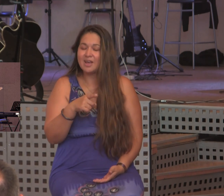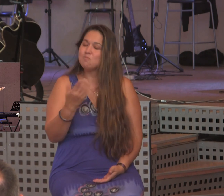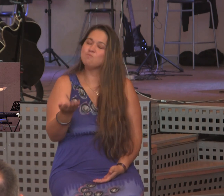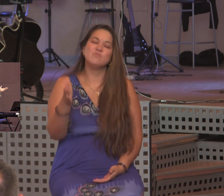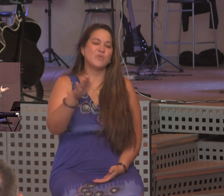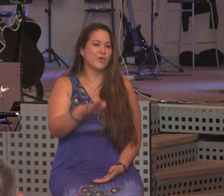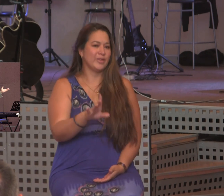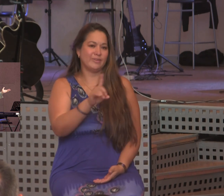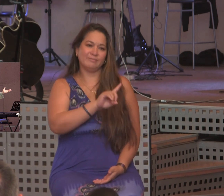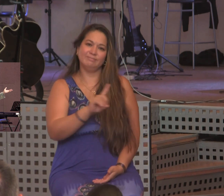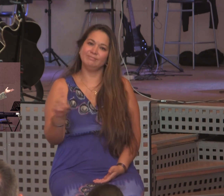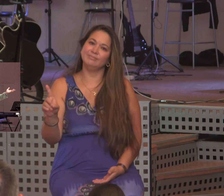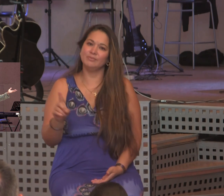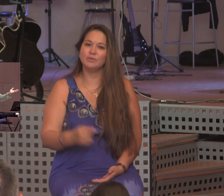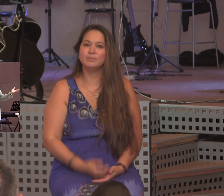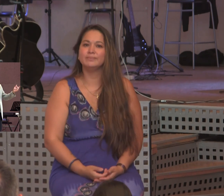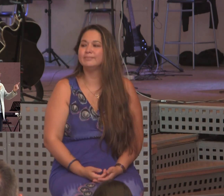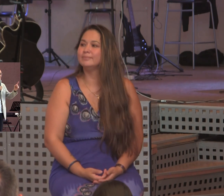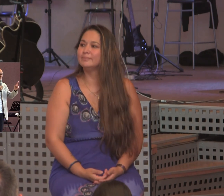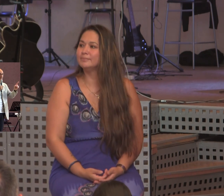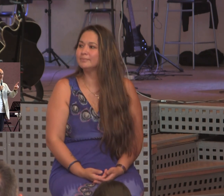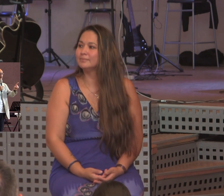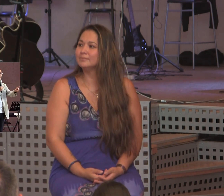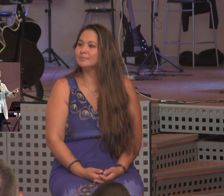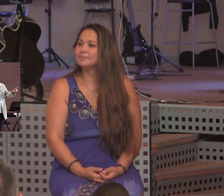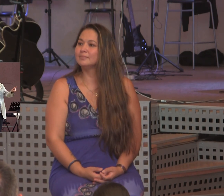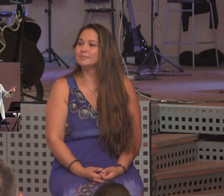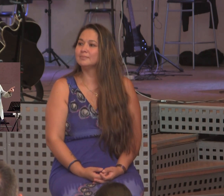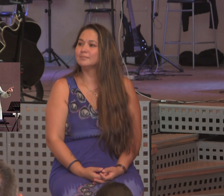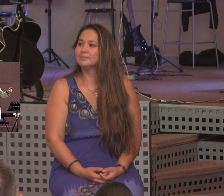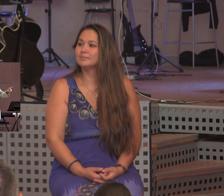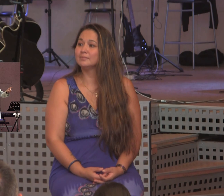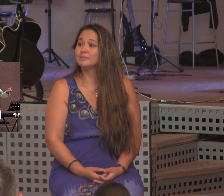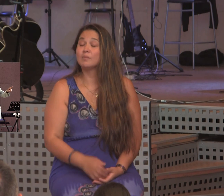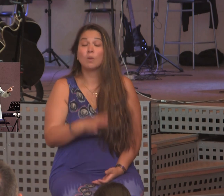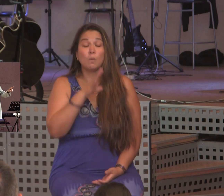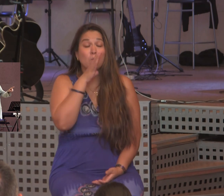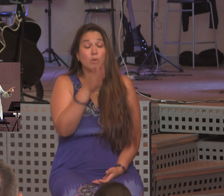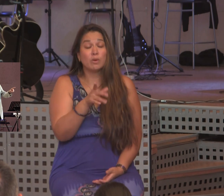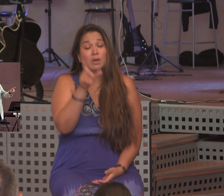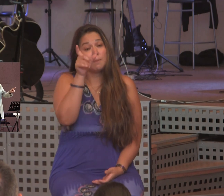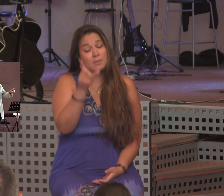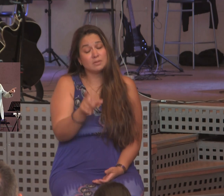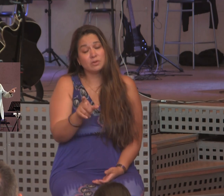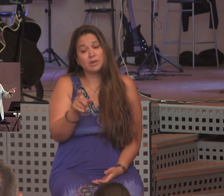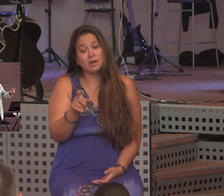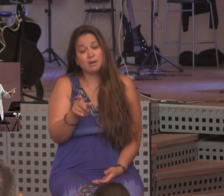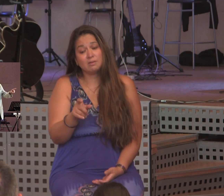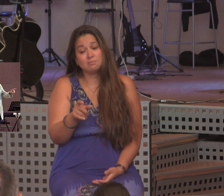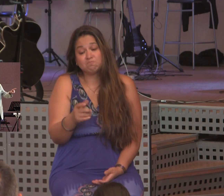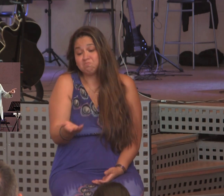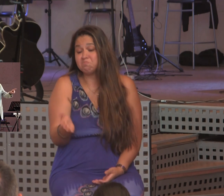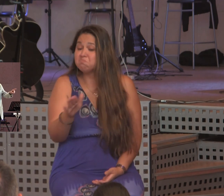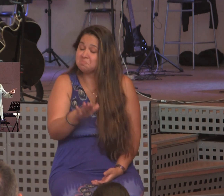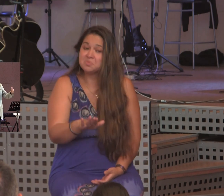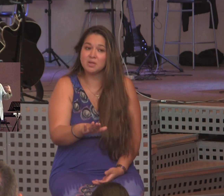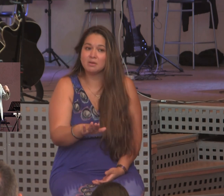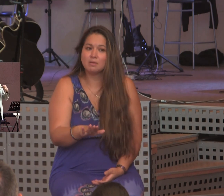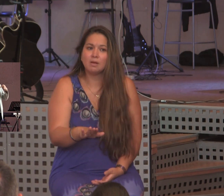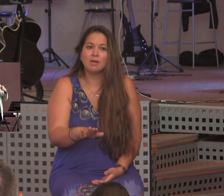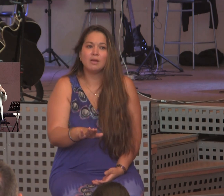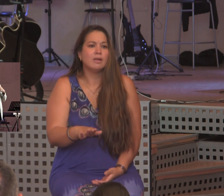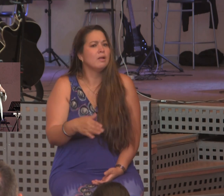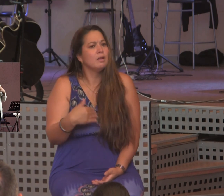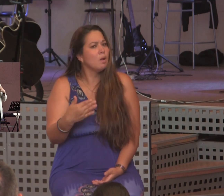antes con la canción que he querido cantar. Porque aunque acaben con tu vida, la muerte no puede retenerte.